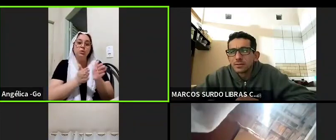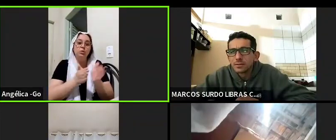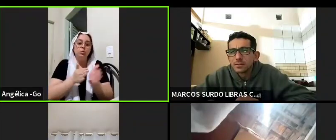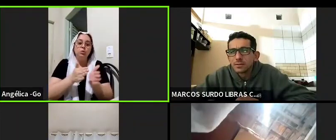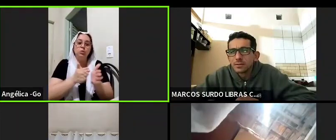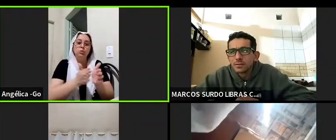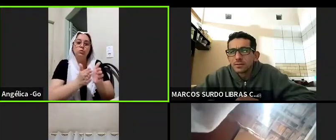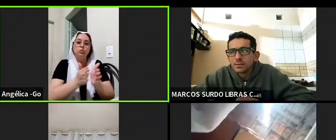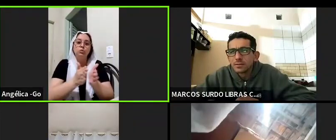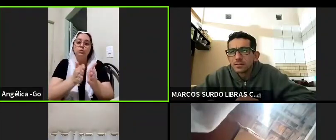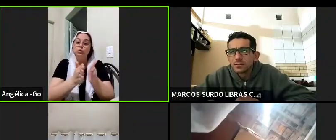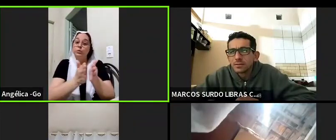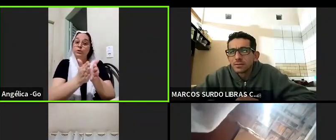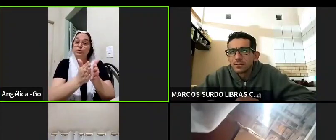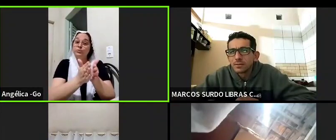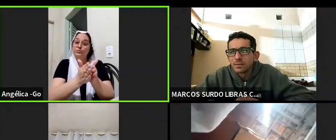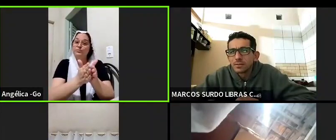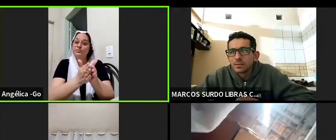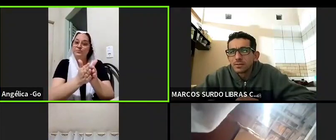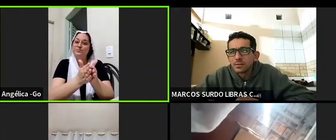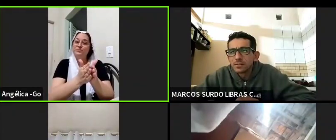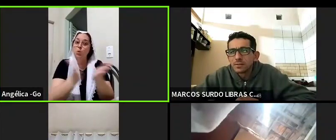Não nega a minha vontade.